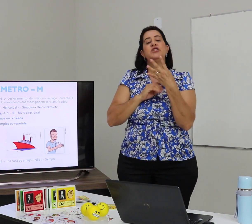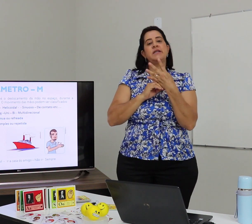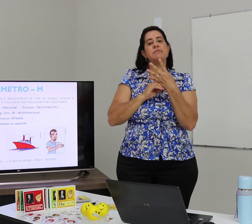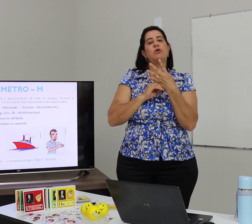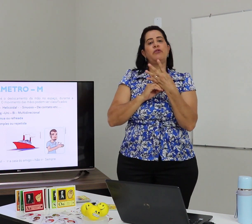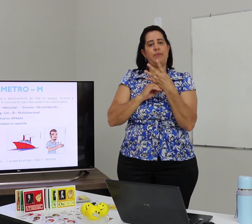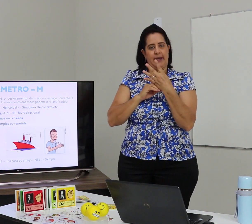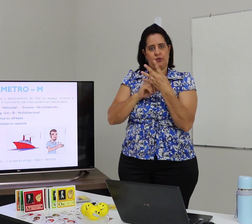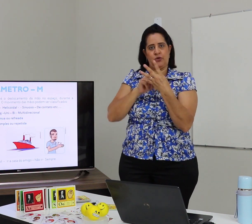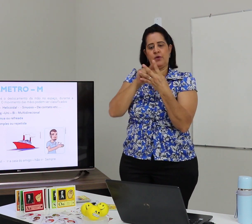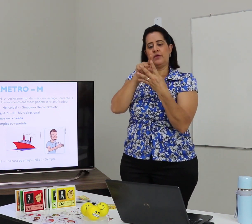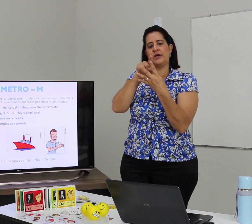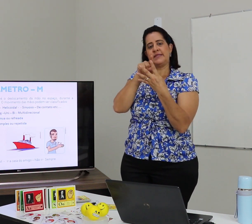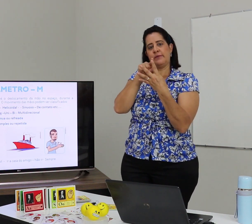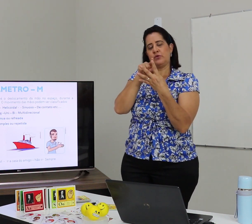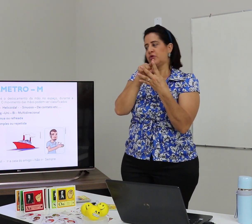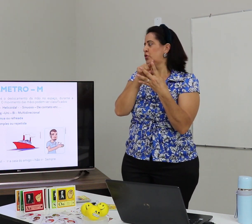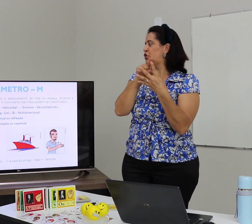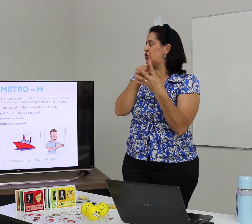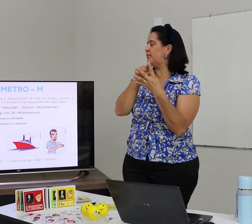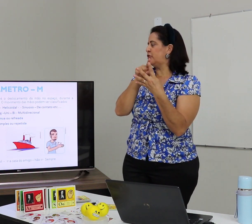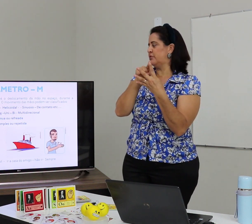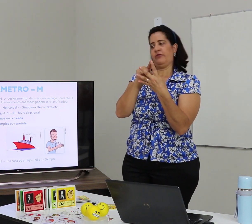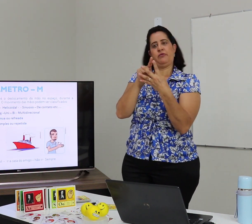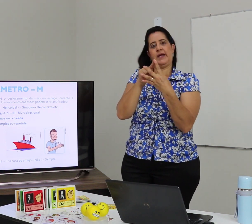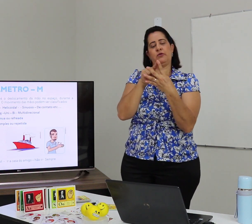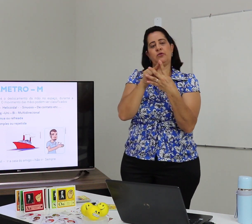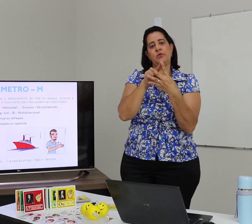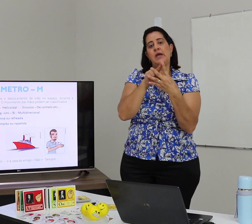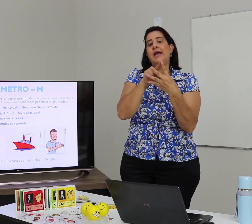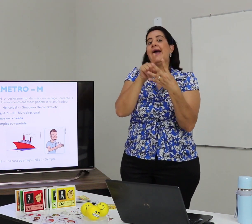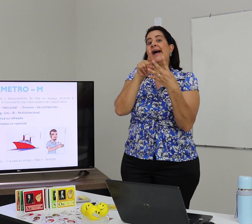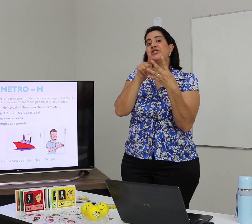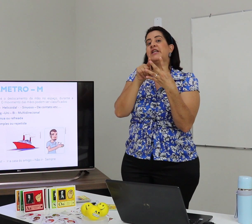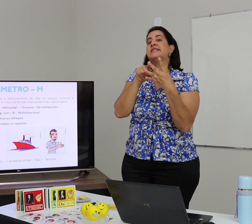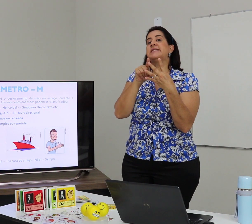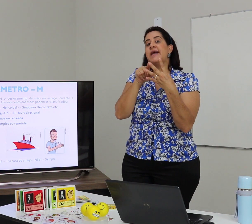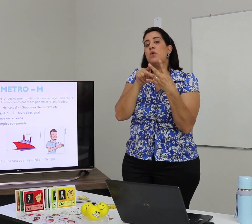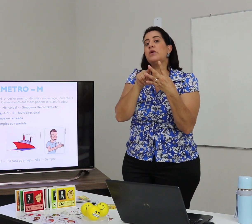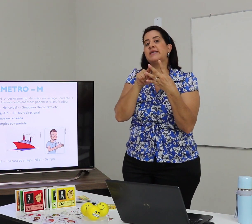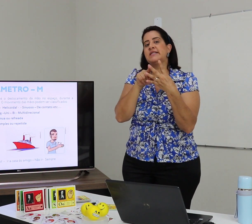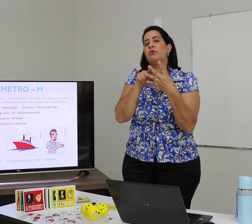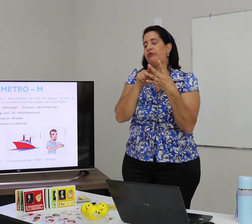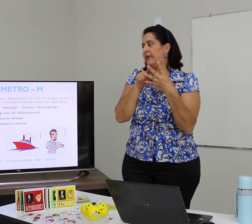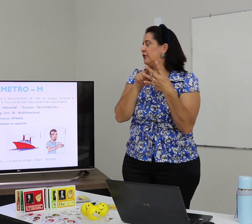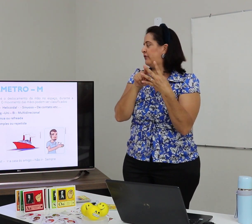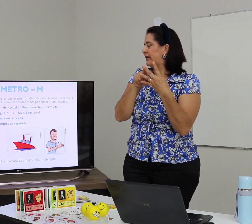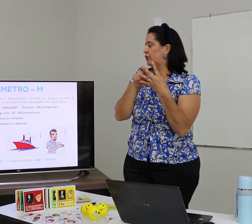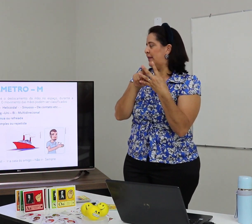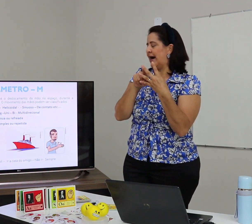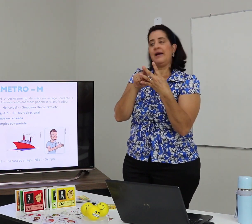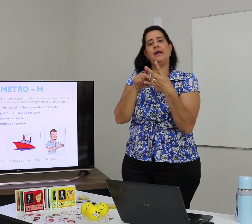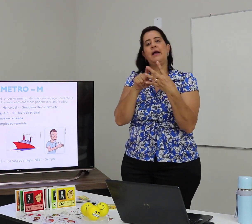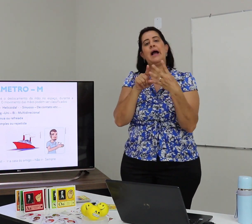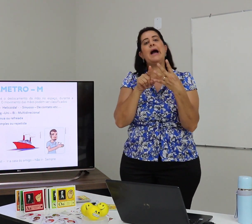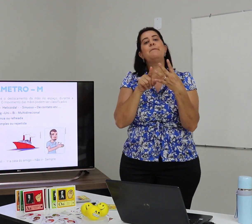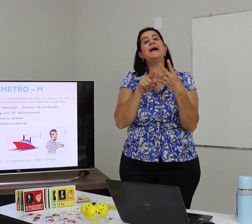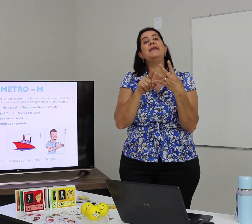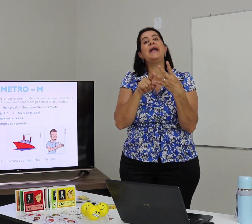de movimento. Nós temos o tipo de movimento, a direção que esse movimento vai tomar, a